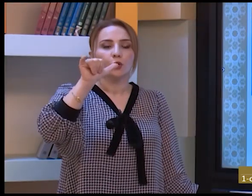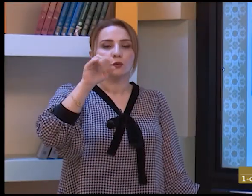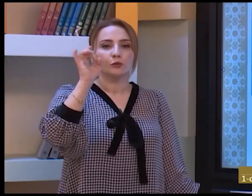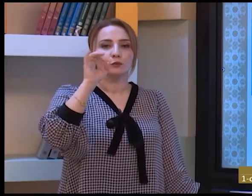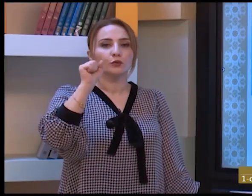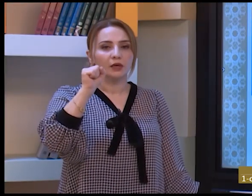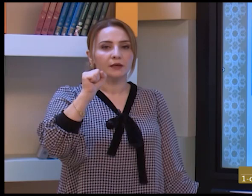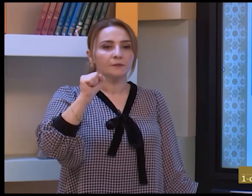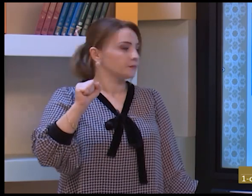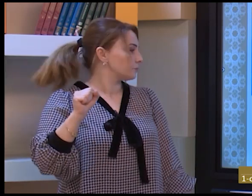Bura